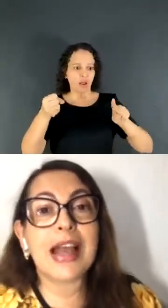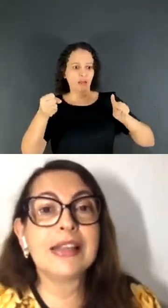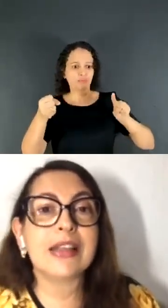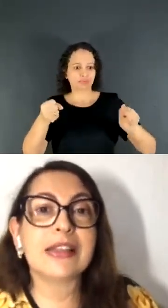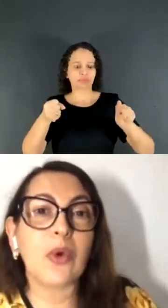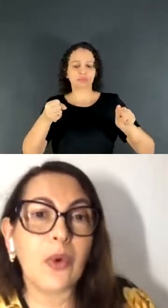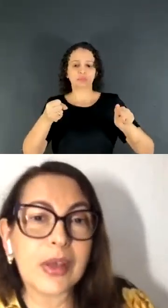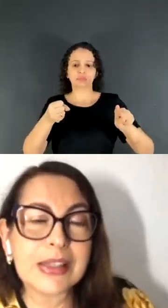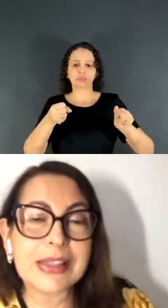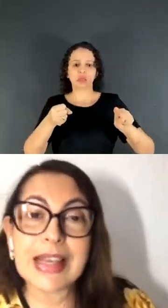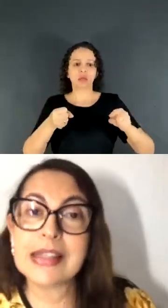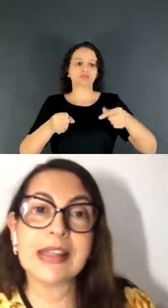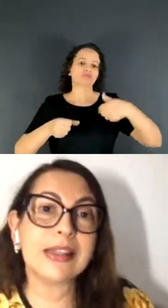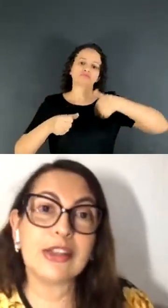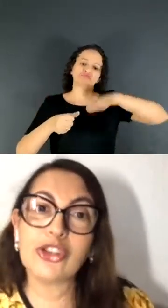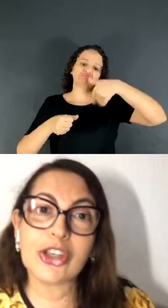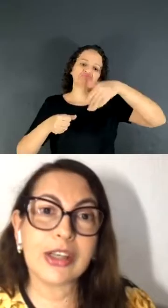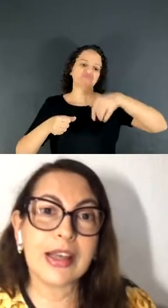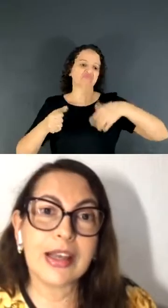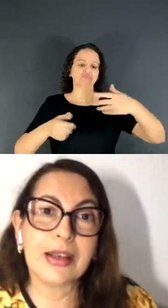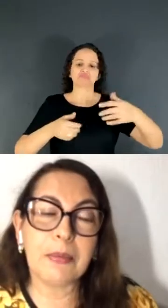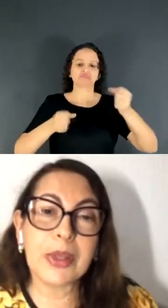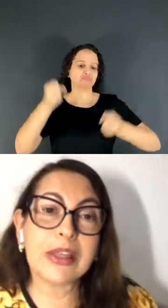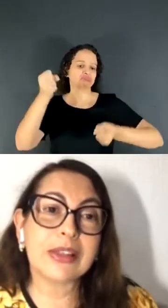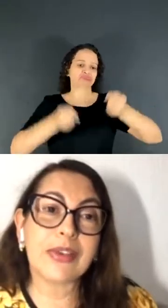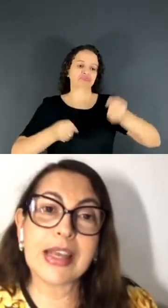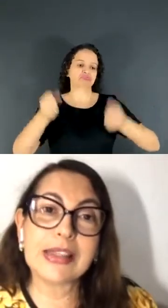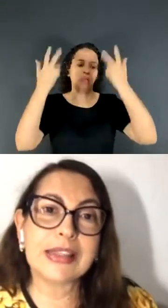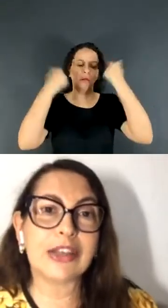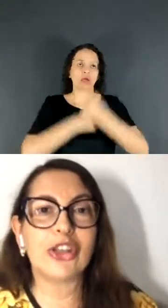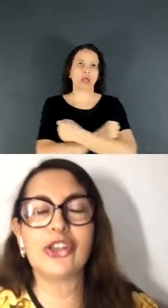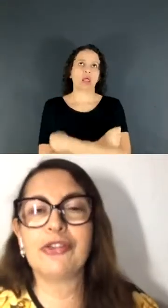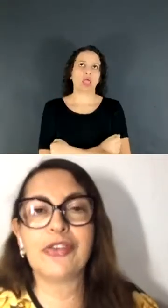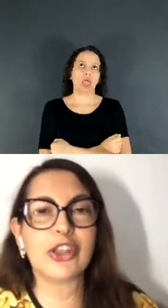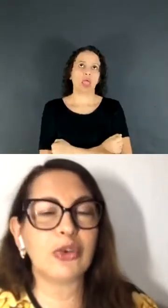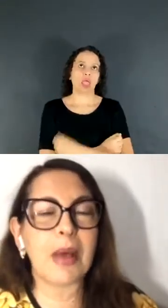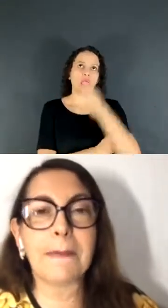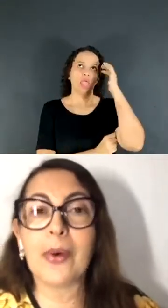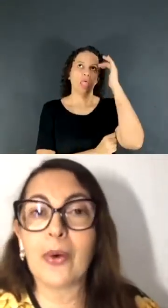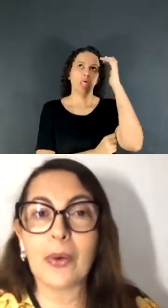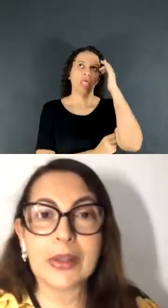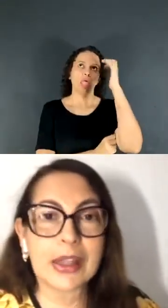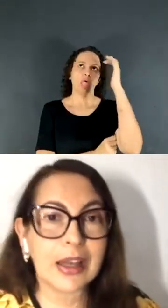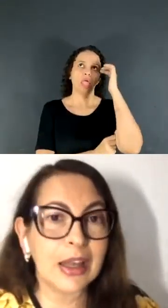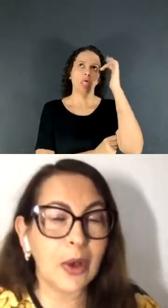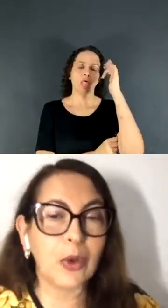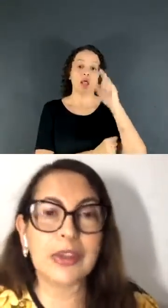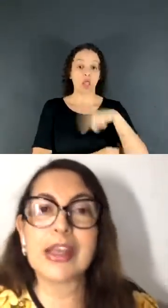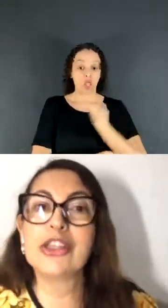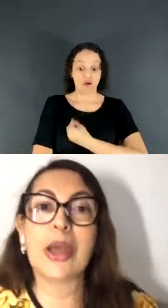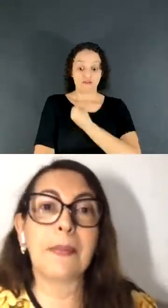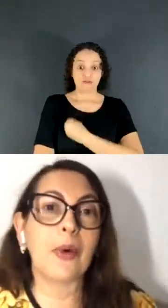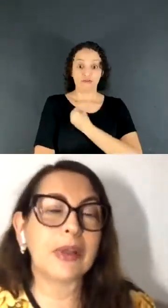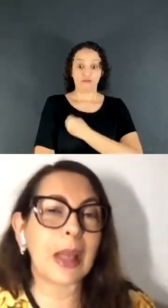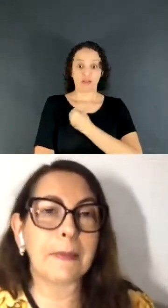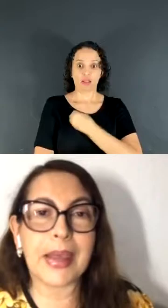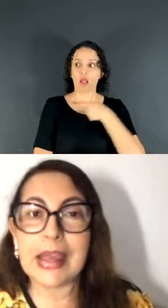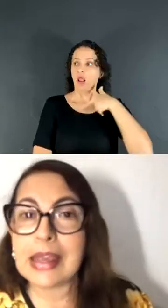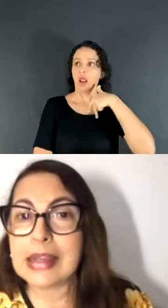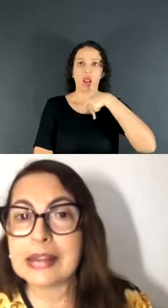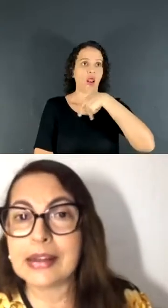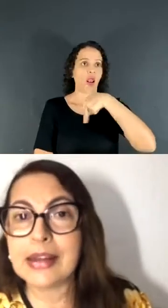vezes, faz as coisas sem se sentir. Muitas vezes, a gente fecha uma porta ou deixa a